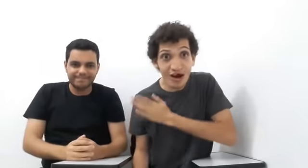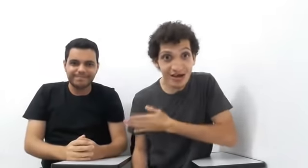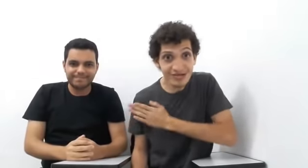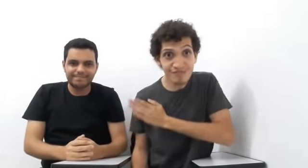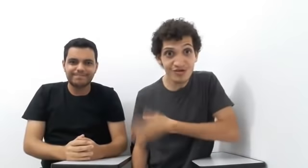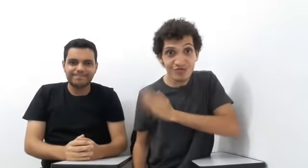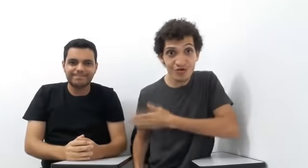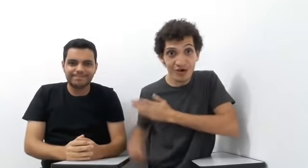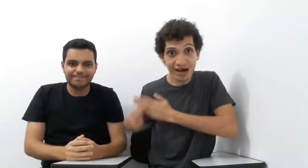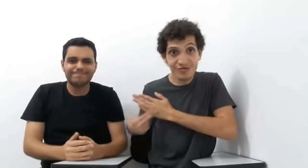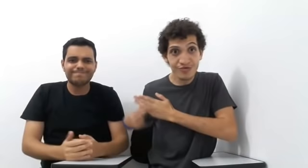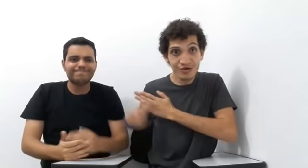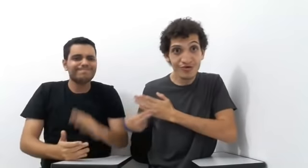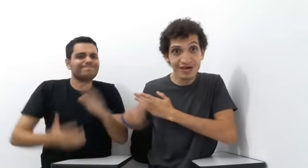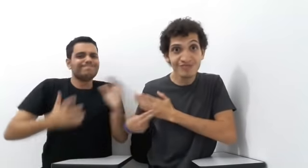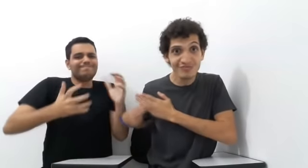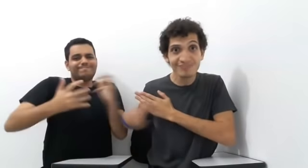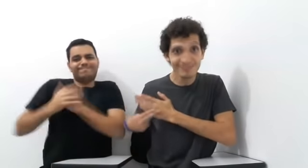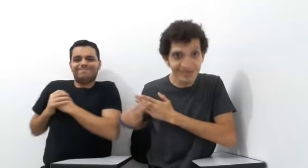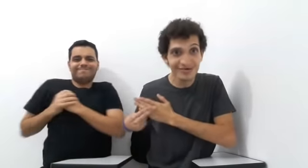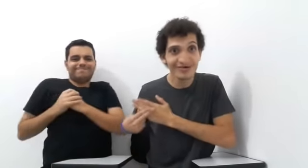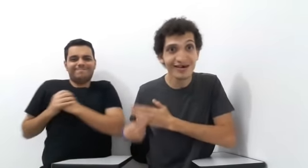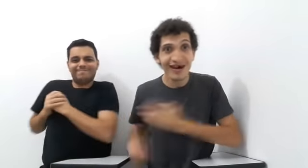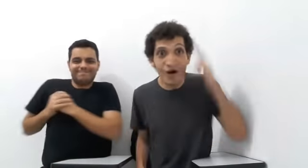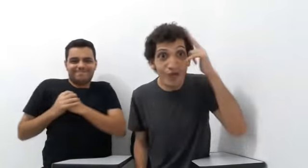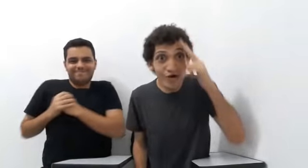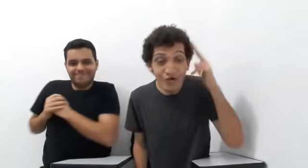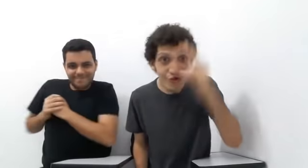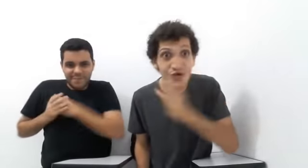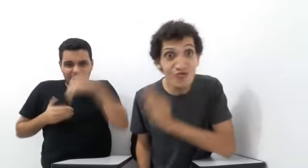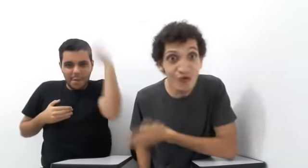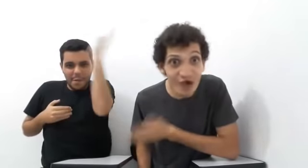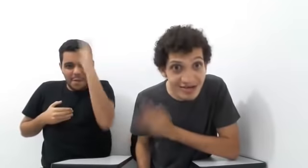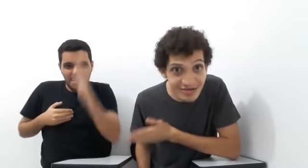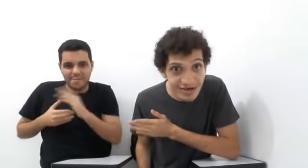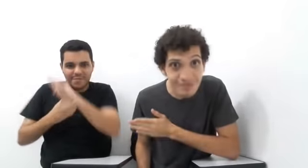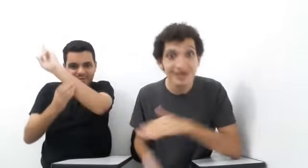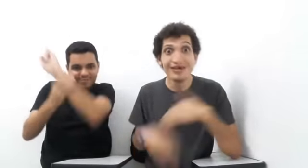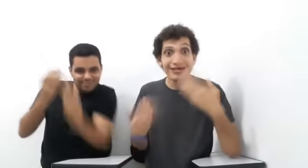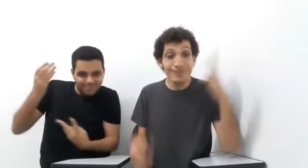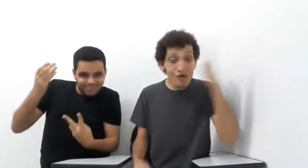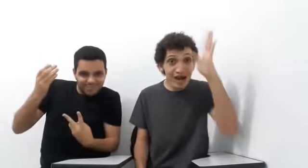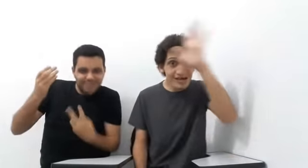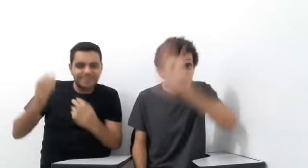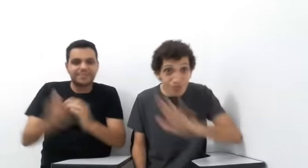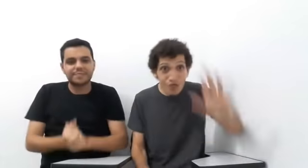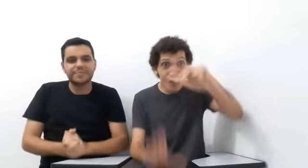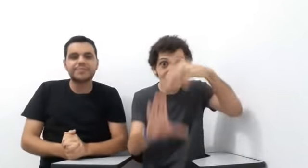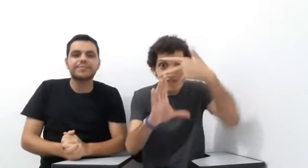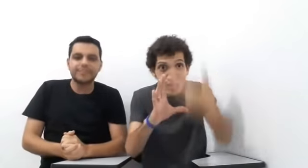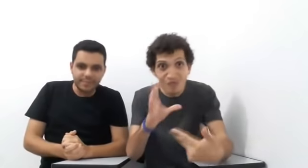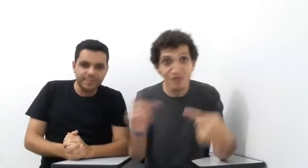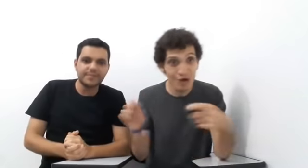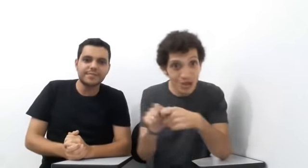coração mesmo, o coração está sonhando mesmo, entendeu? É o nosso sonho do coração. Então o Brasil todo bilíngue, igual ele